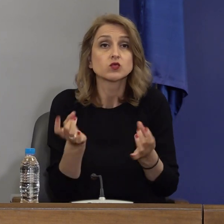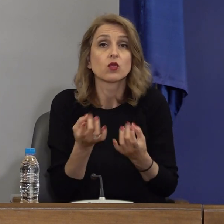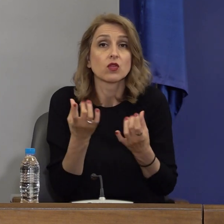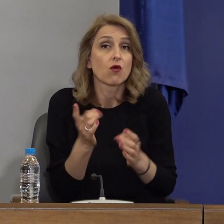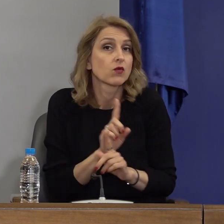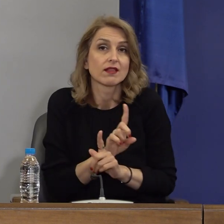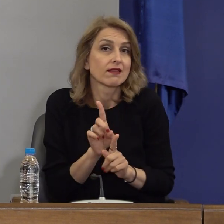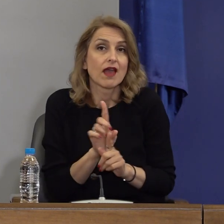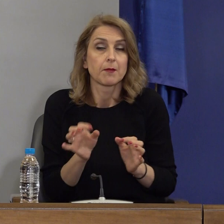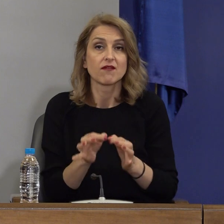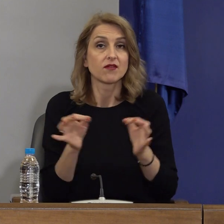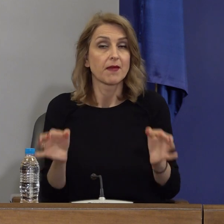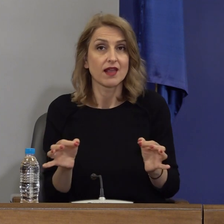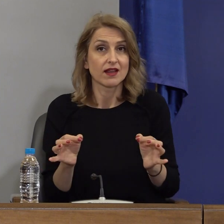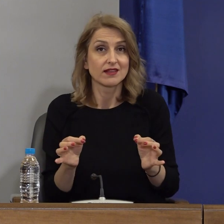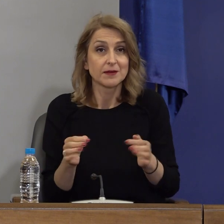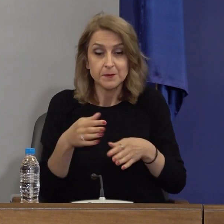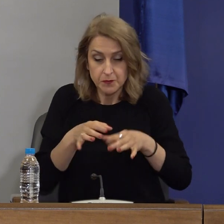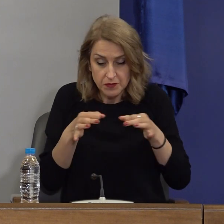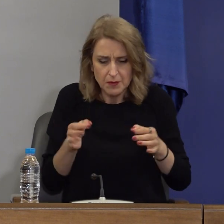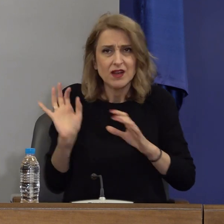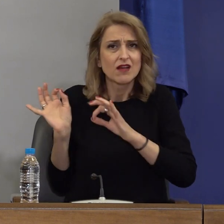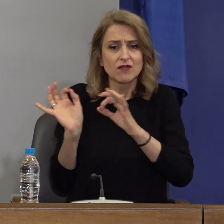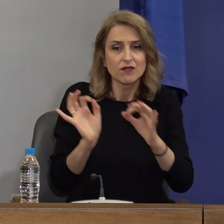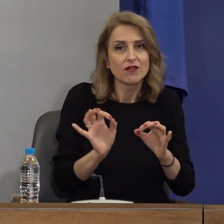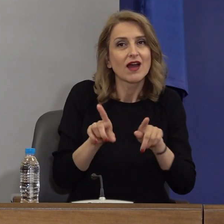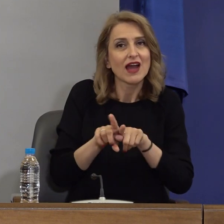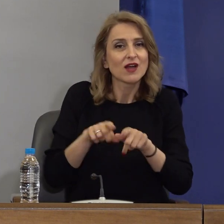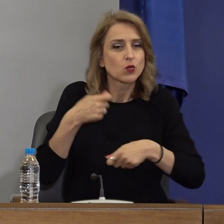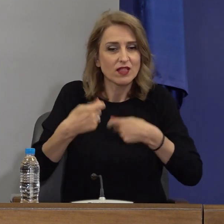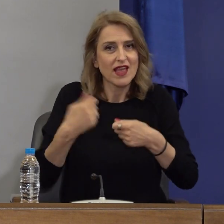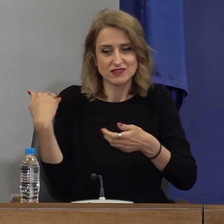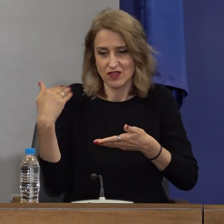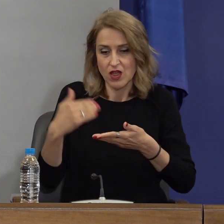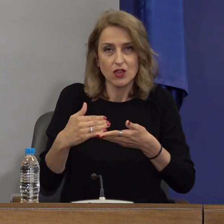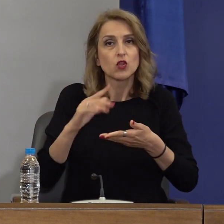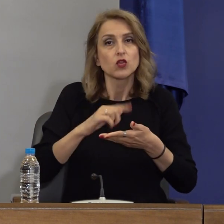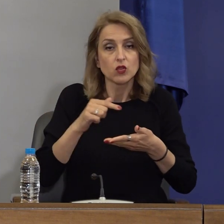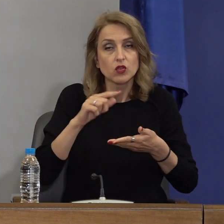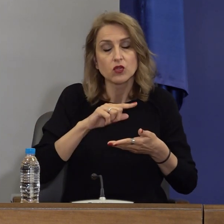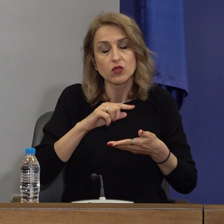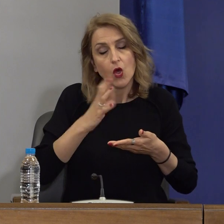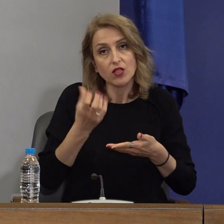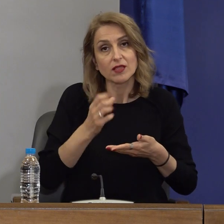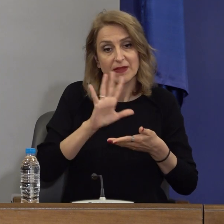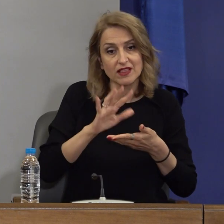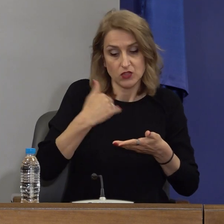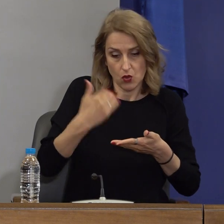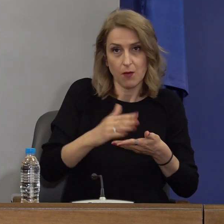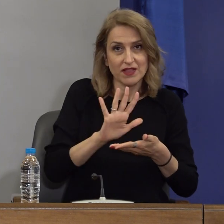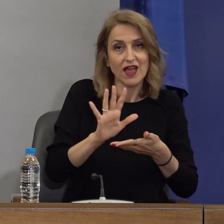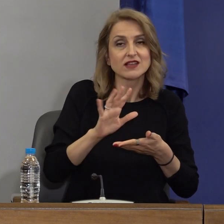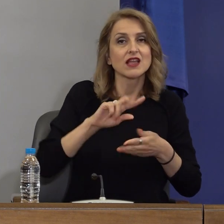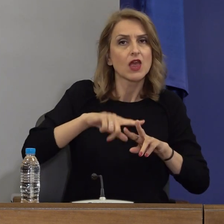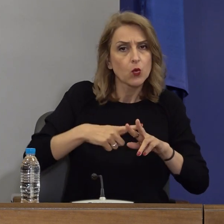ще продължат да действат, както са действали до 15, както действат, ще действат до 15 юни. Така че няма